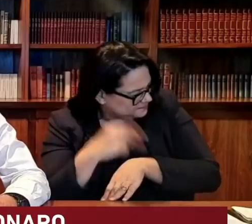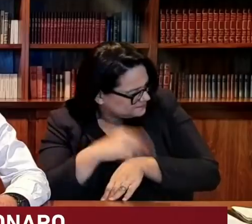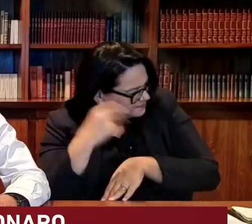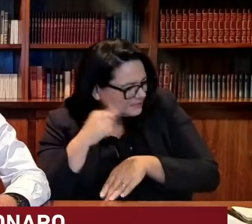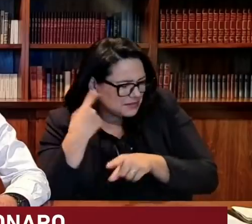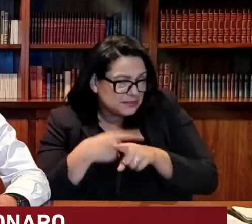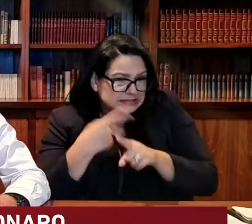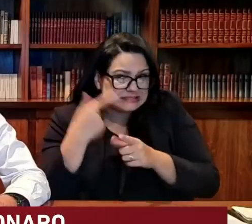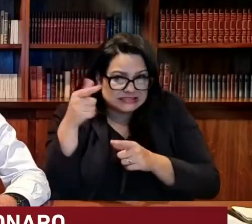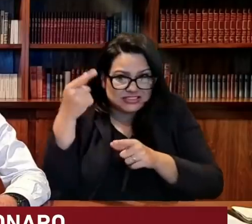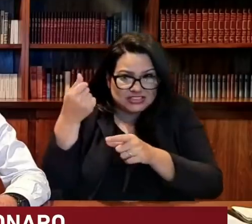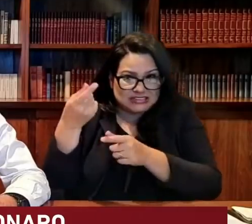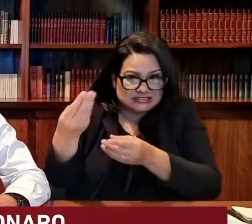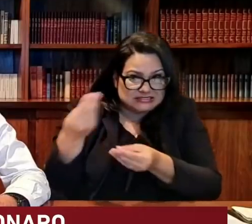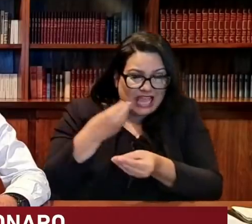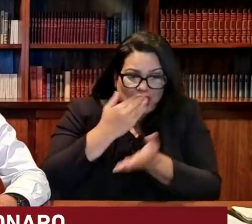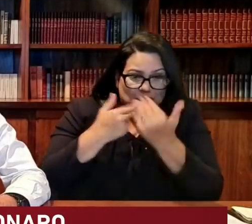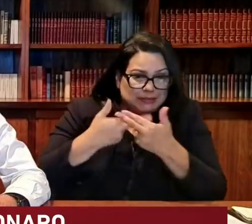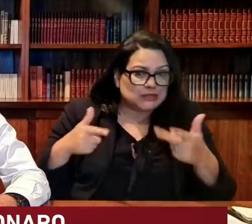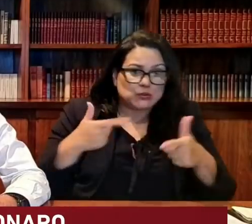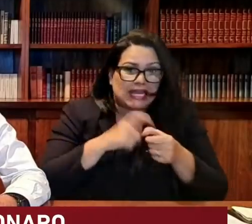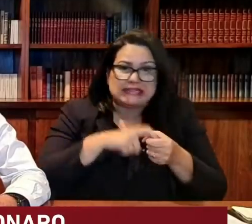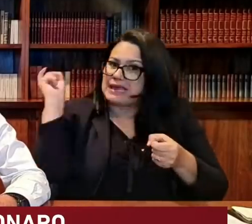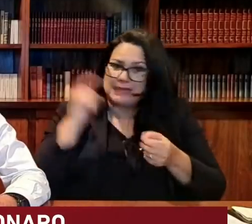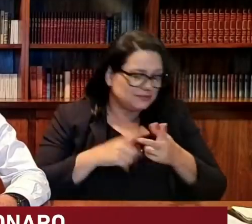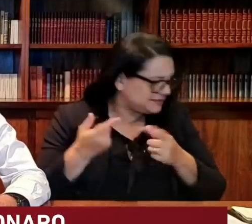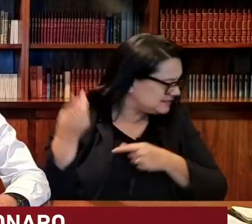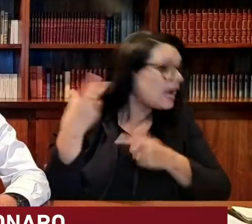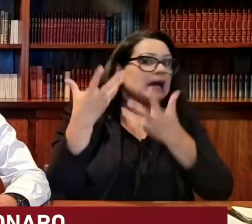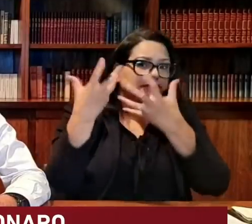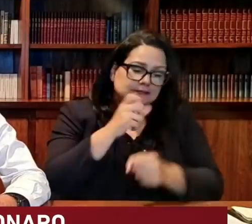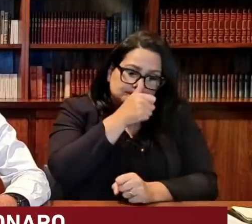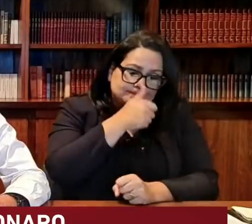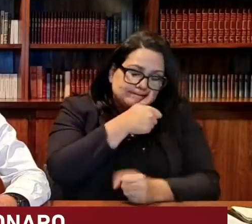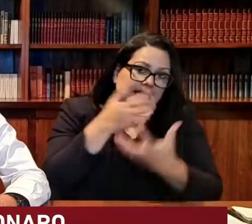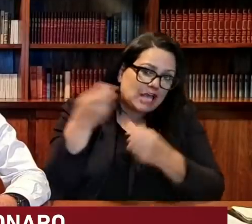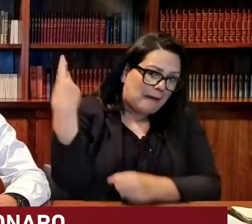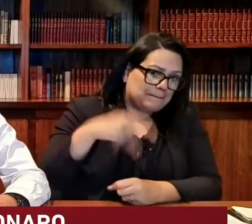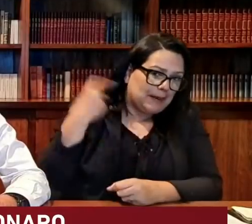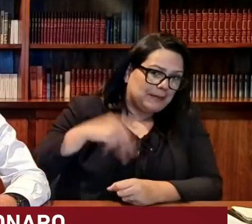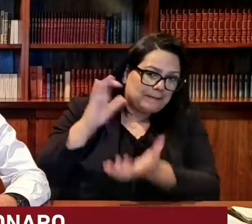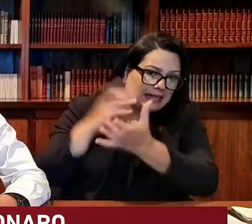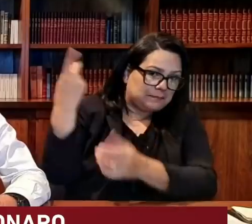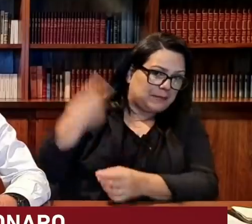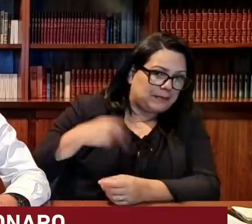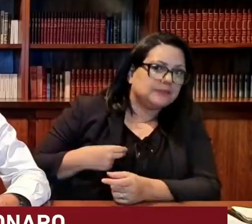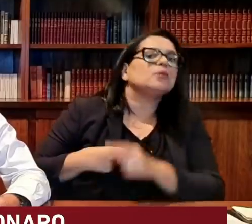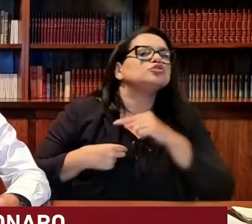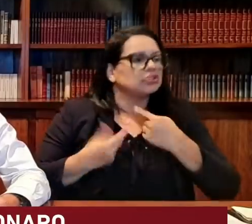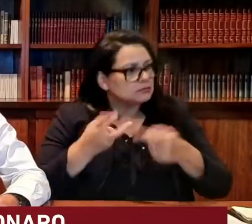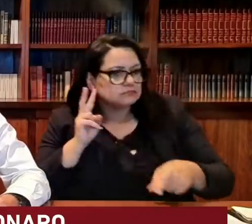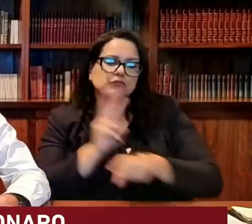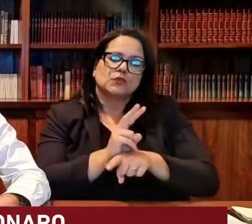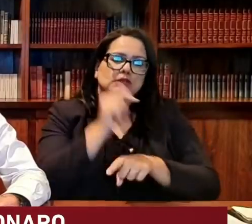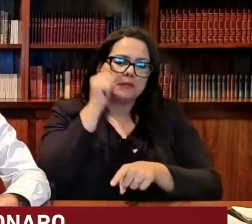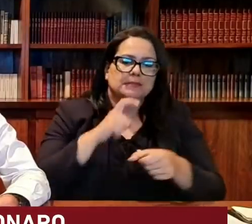tem condição de subsistência, independência financeira para sair de casa ou para sustentar os filhos. Então a gente quer cuidar dessas mulheres para que elas